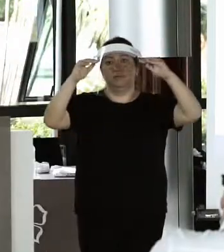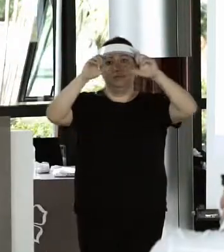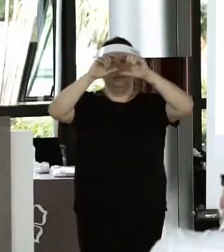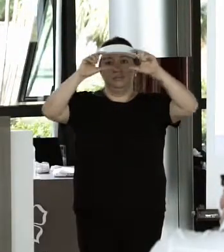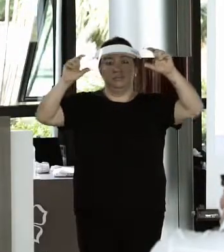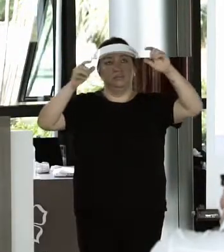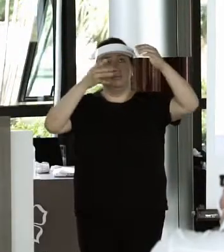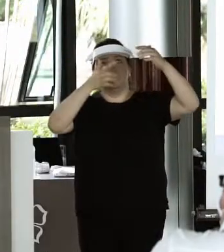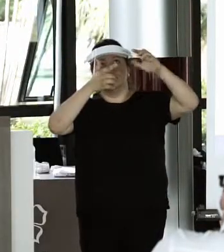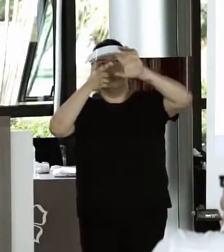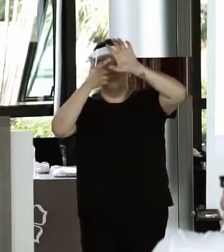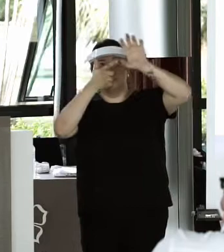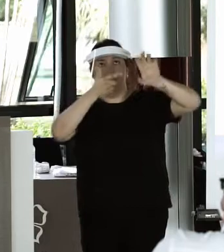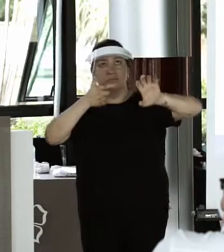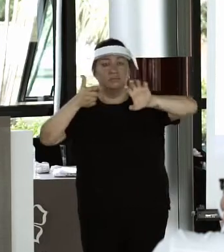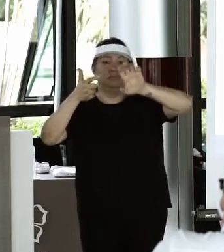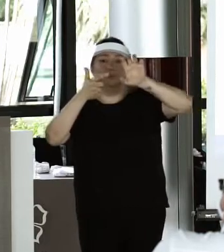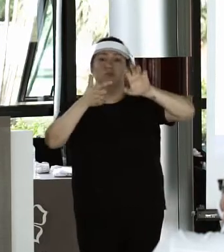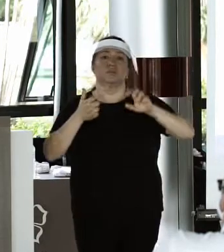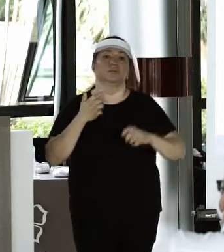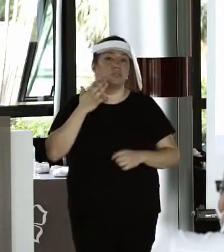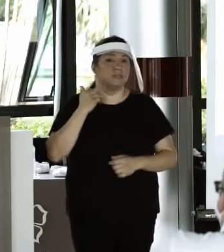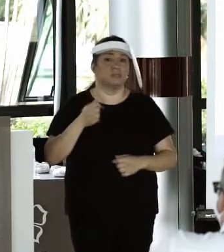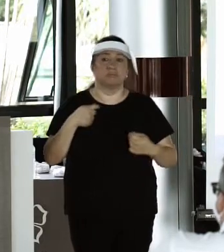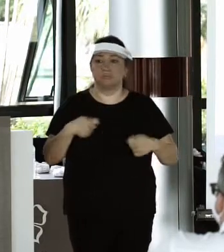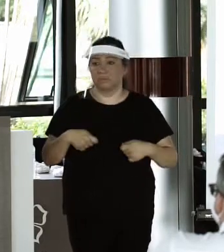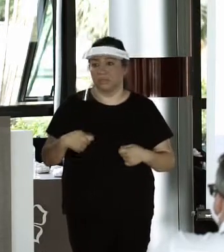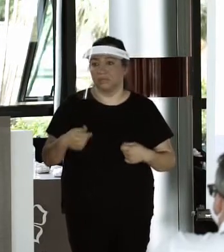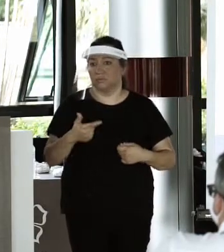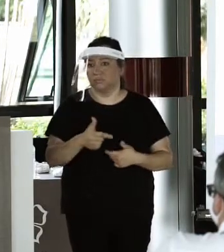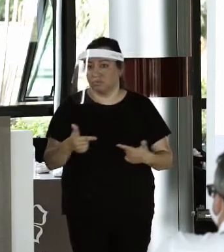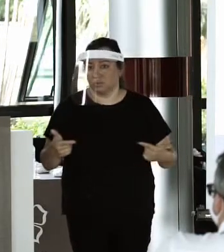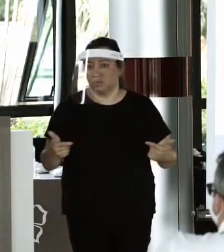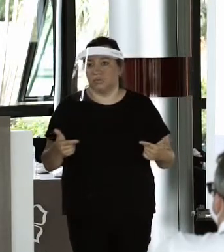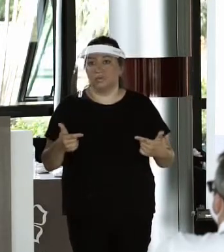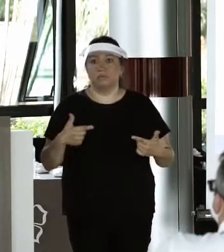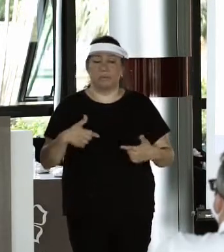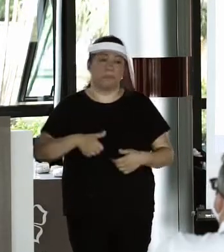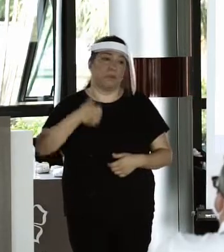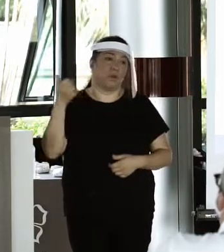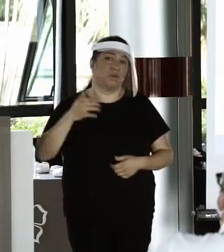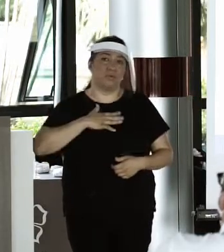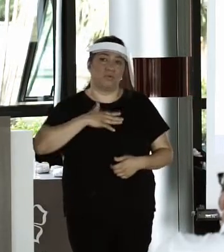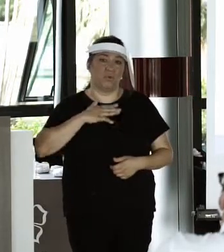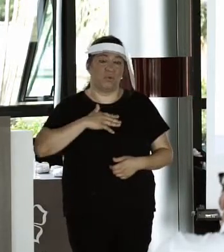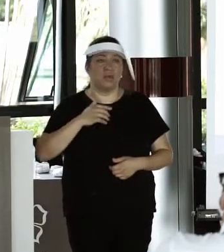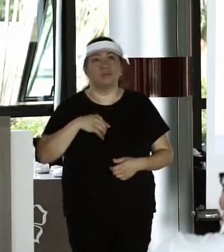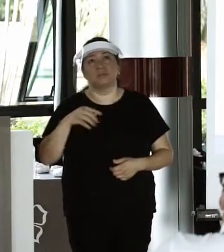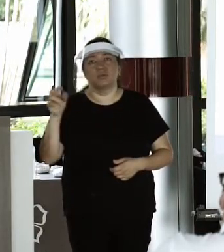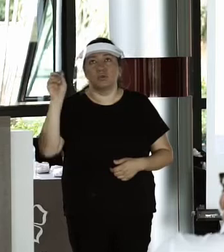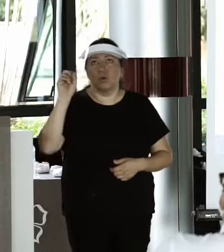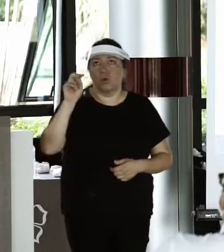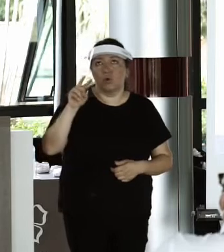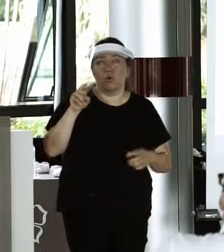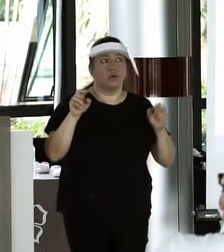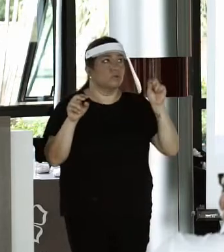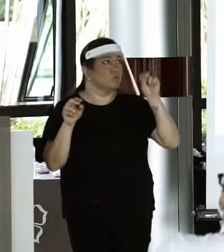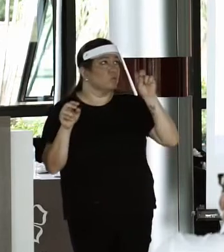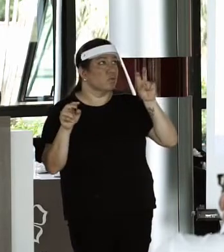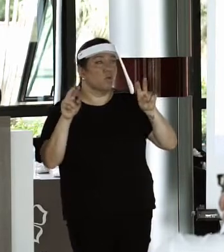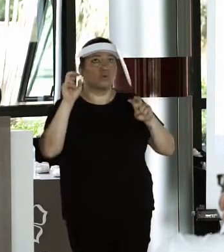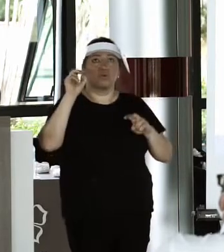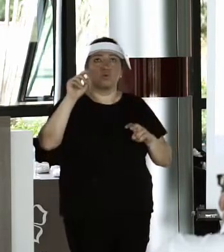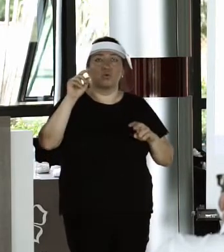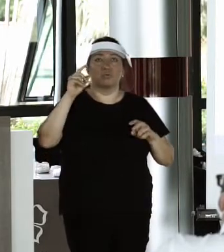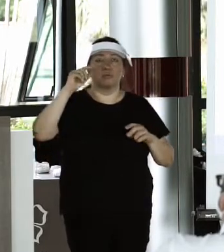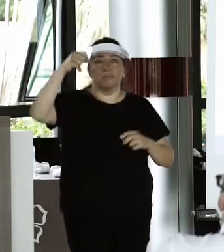para ver se eu tenho algum foco de infiltração. Que ela vai ver muito melhor que o meu olho. Com o olho eu teria que ver se eu tenho um pingo de água